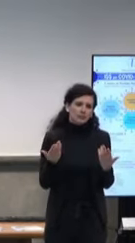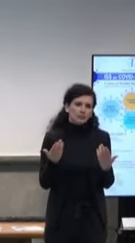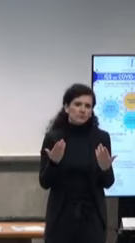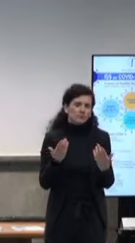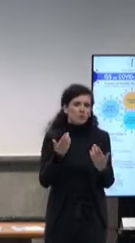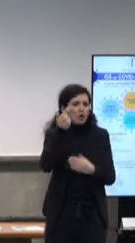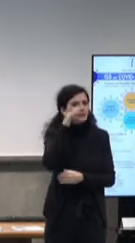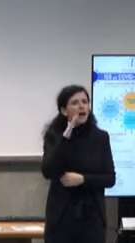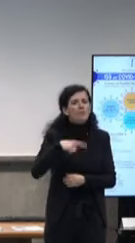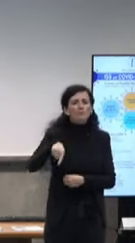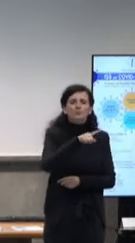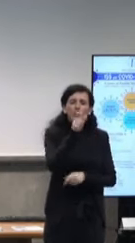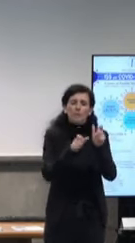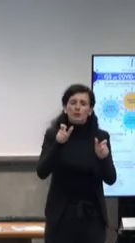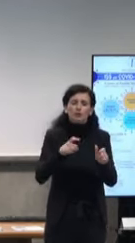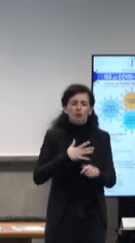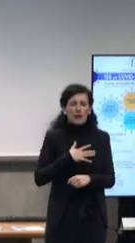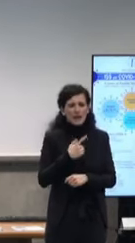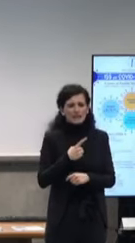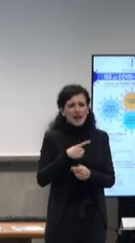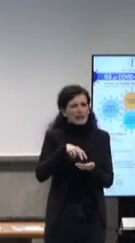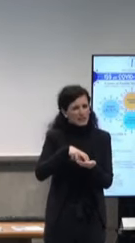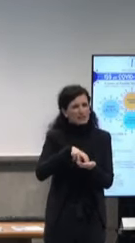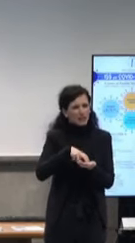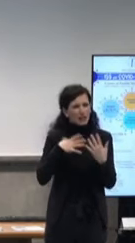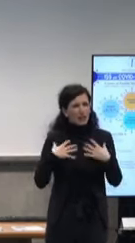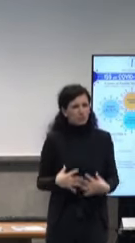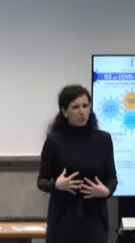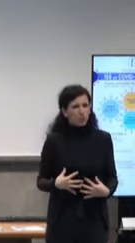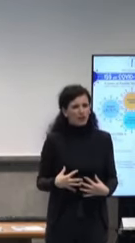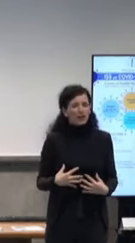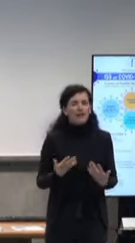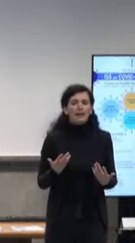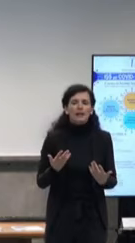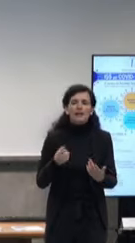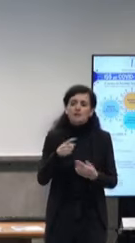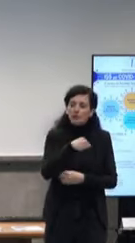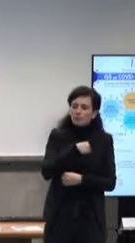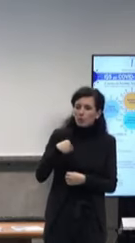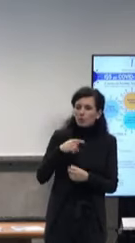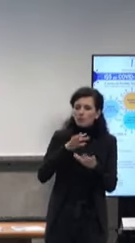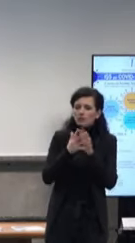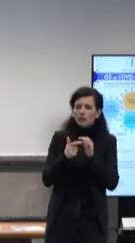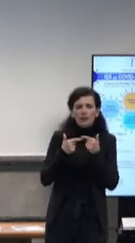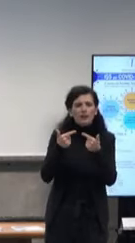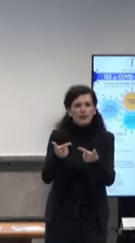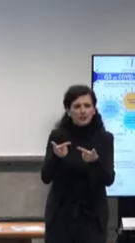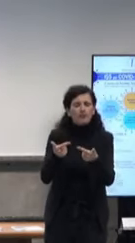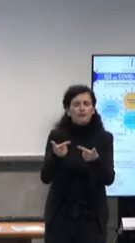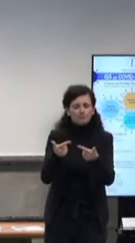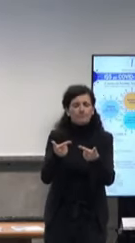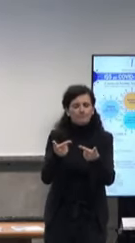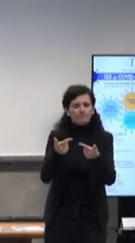anziani anche un sistema immunitario un po più depresso si traduce in una più facile scompenso e difficile